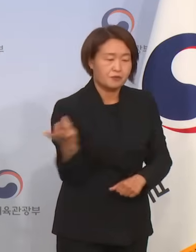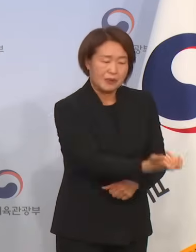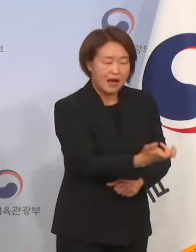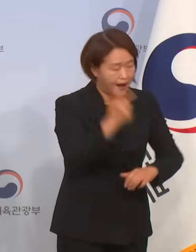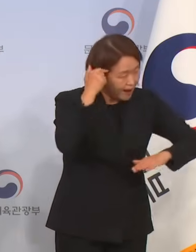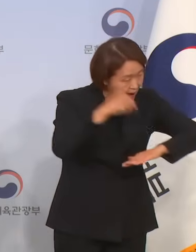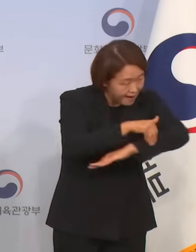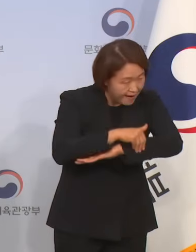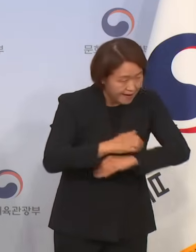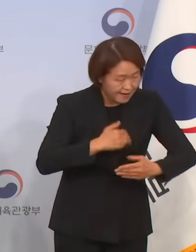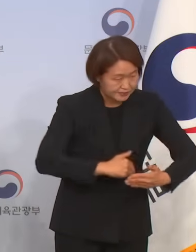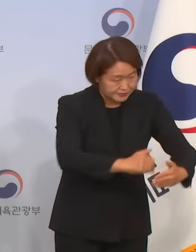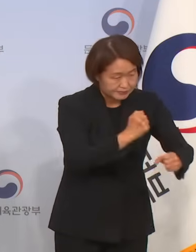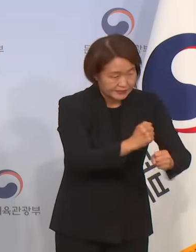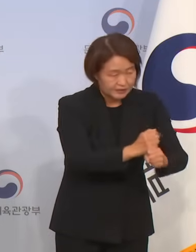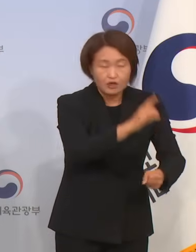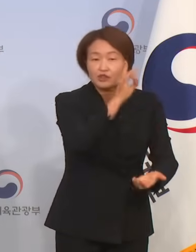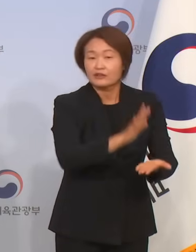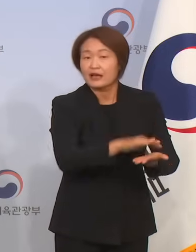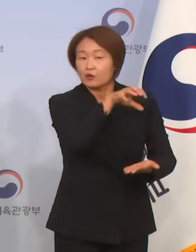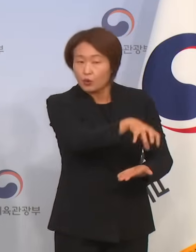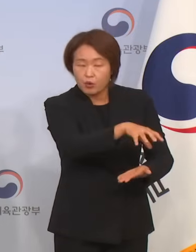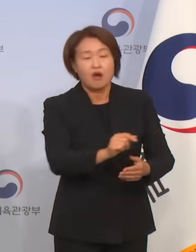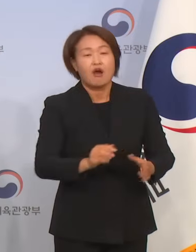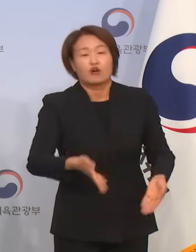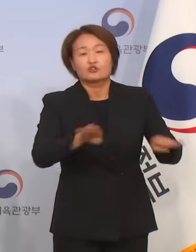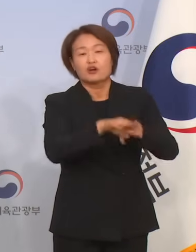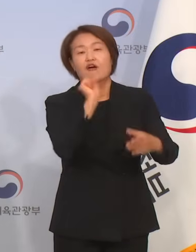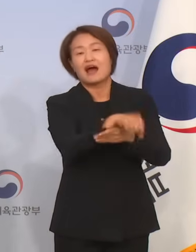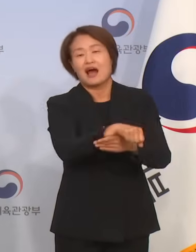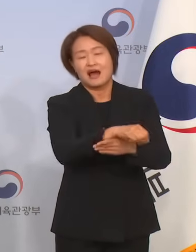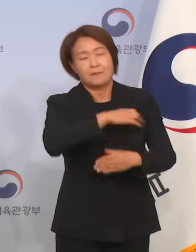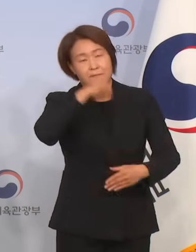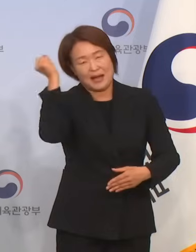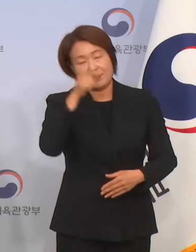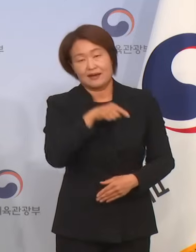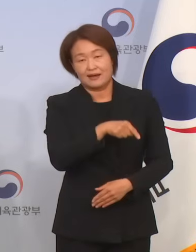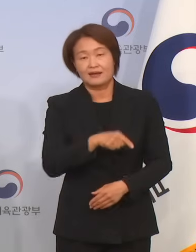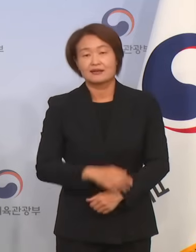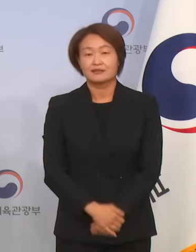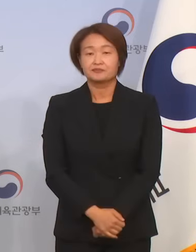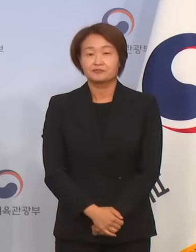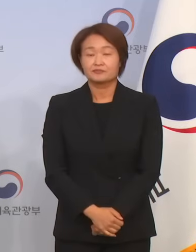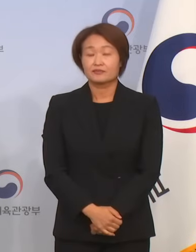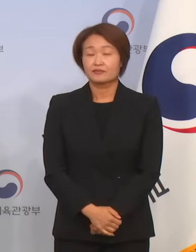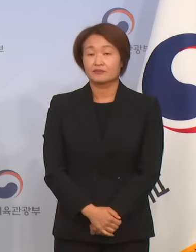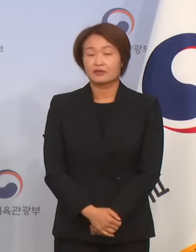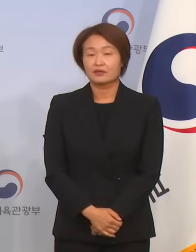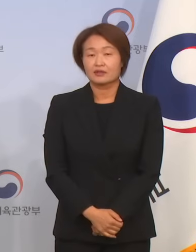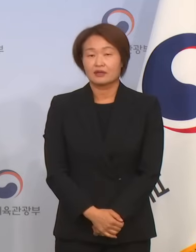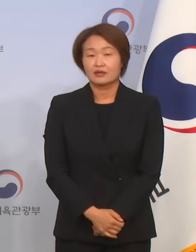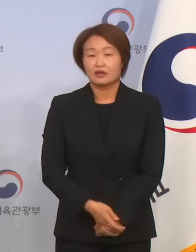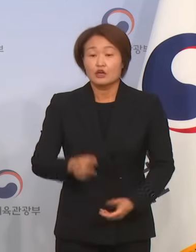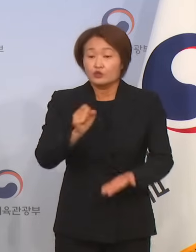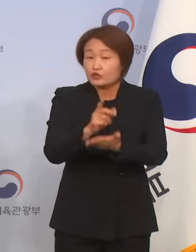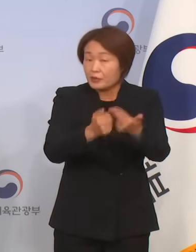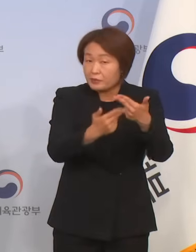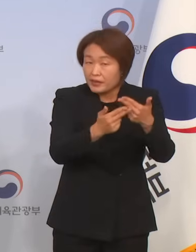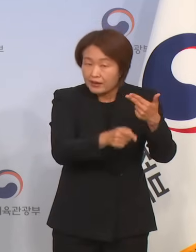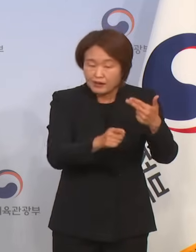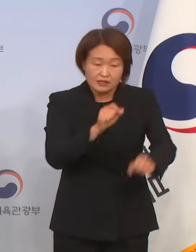설계를 추진하고 천안시의 건축허가 승인을 받았습니다. 그러나